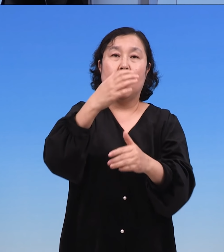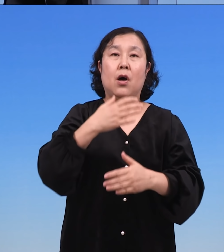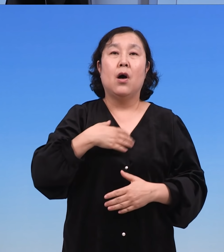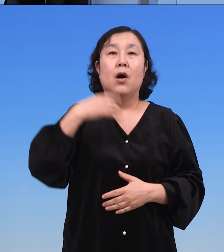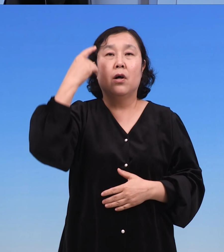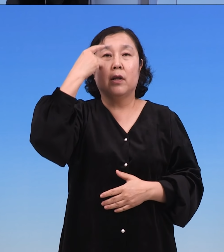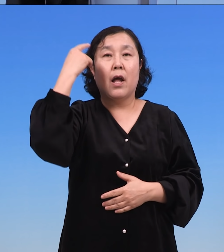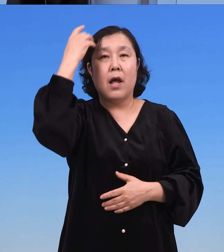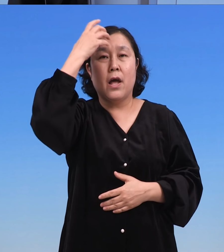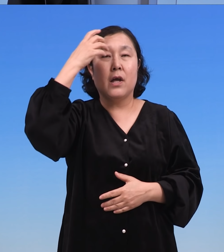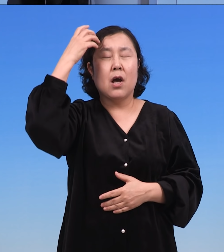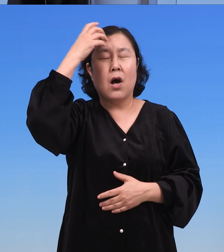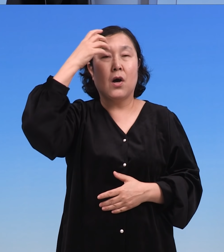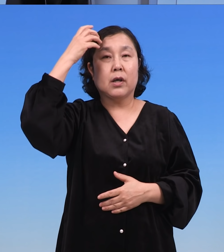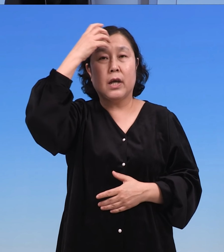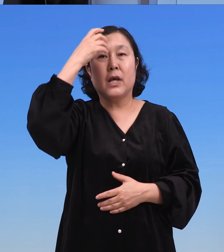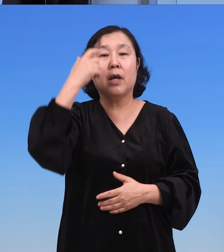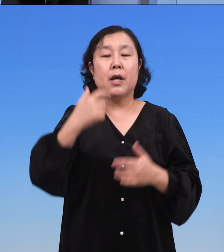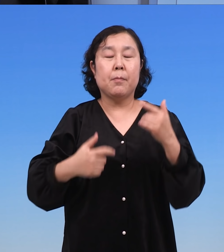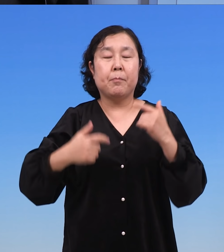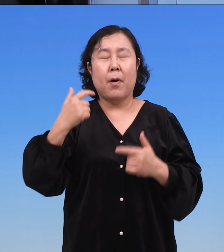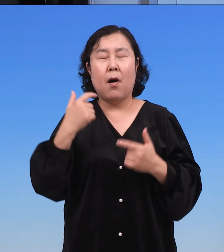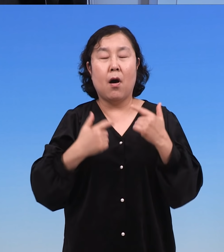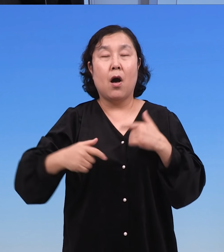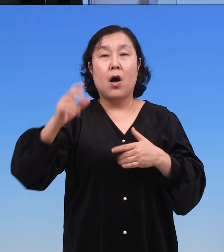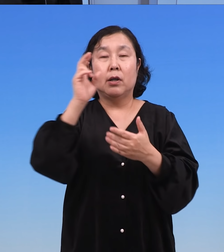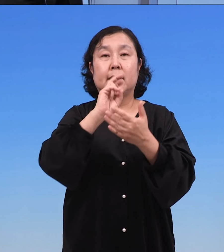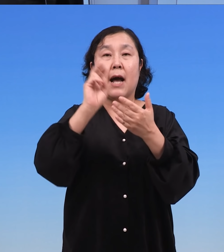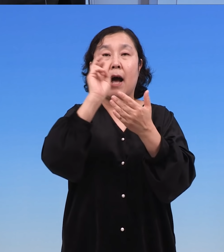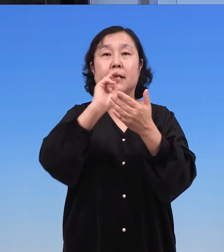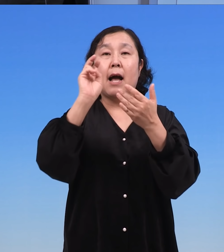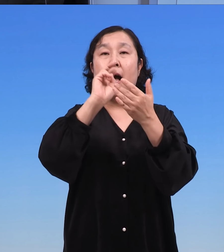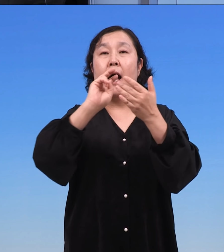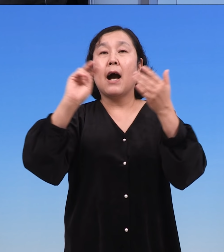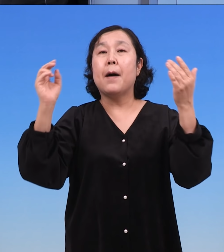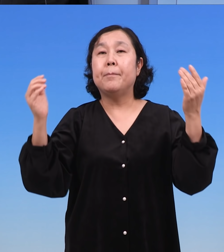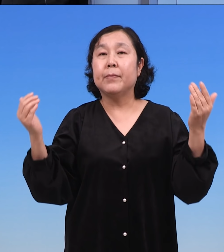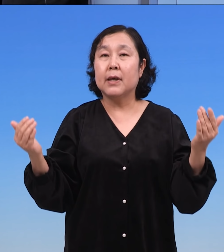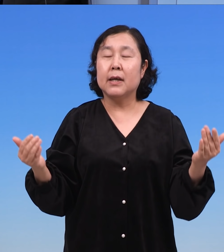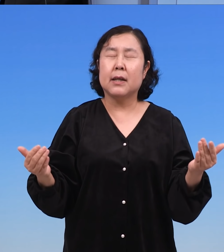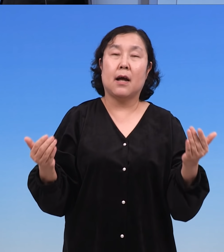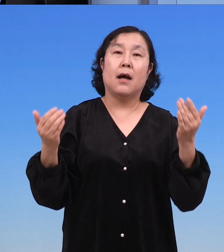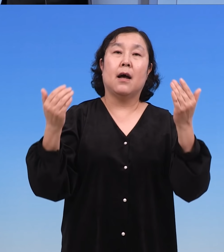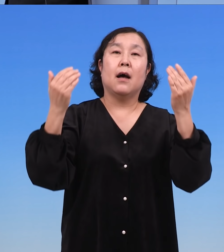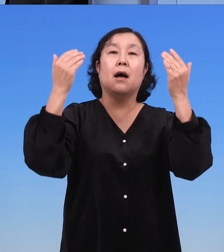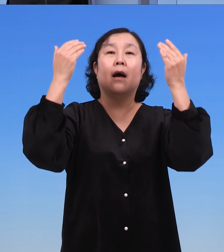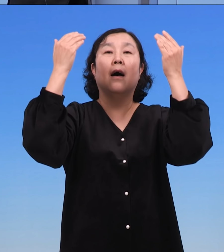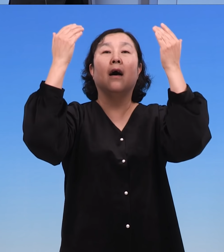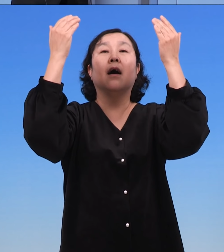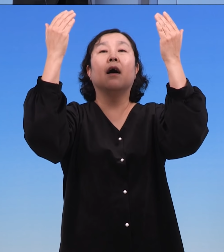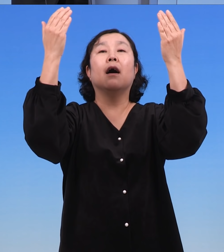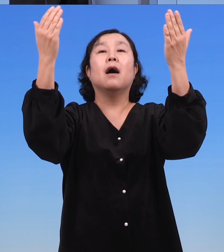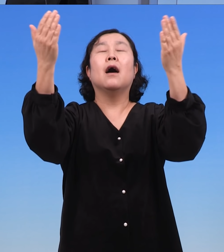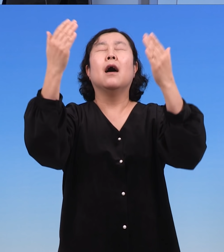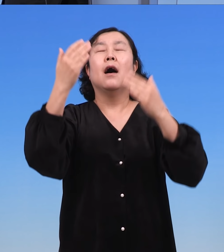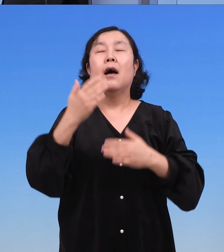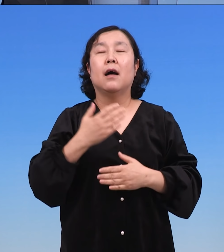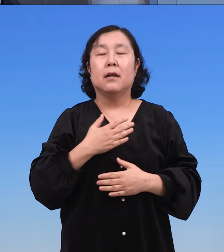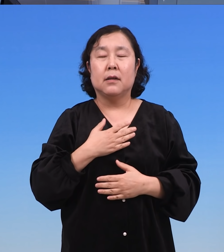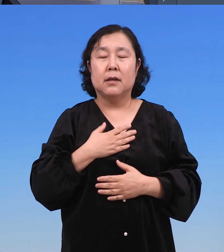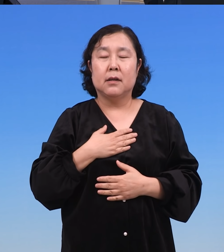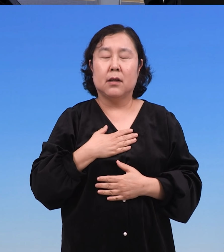내 영 기뻐 찬양합니다. 각 가정마다 드려지는 그 현장마다